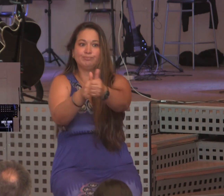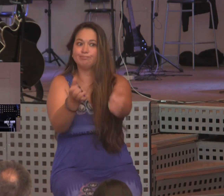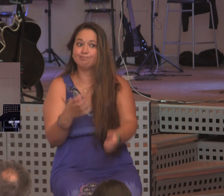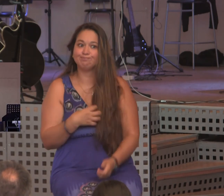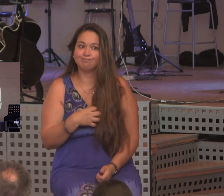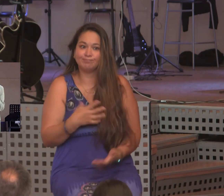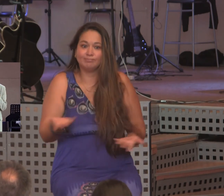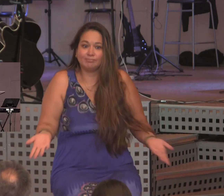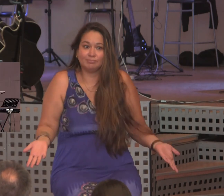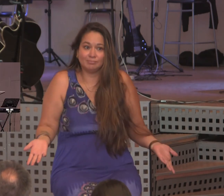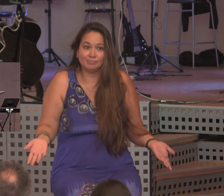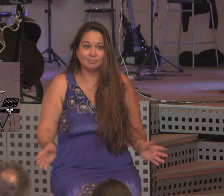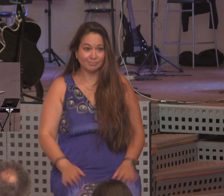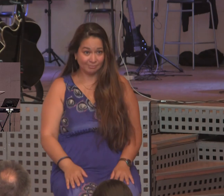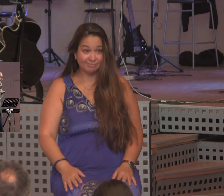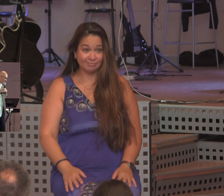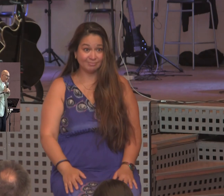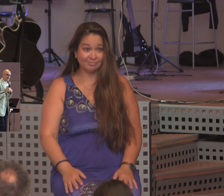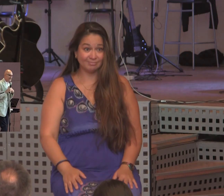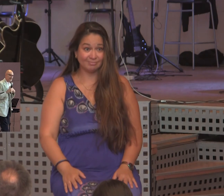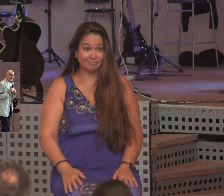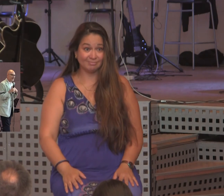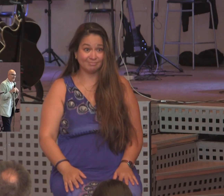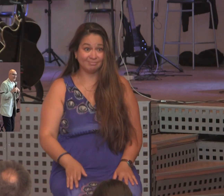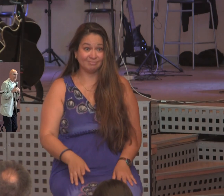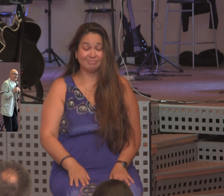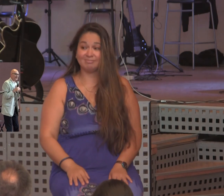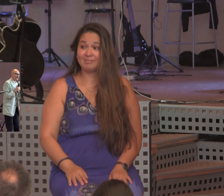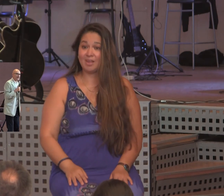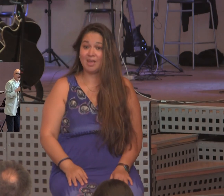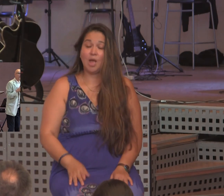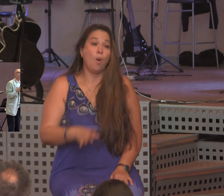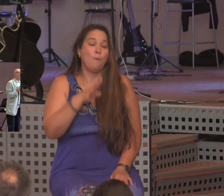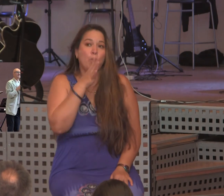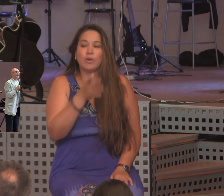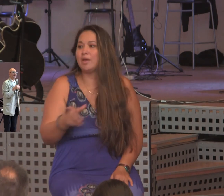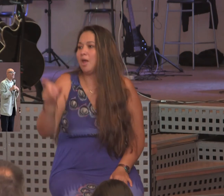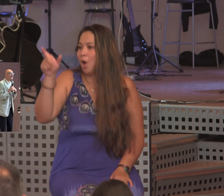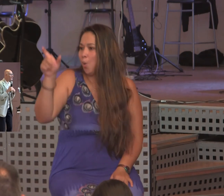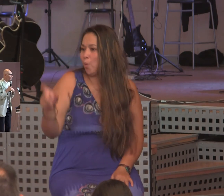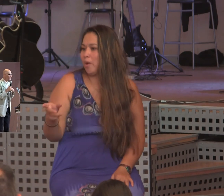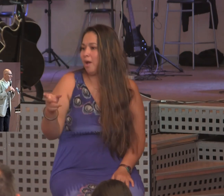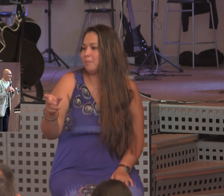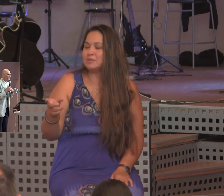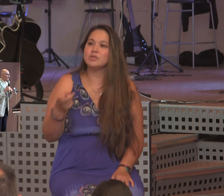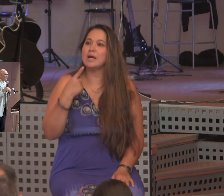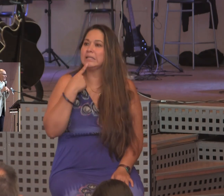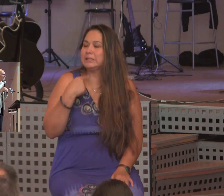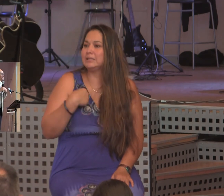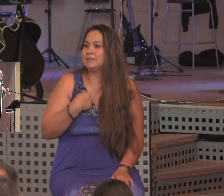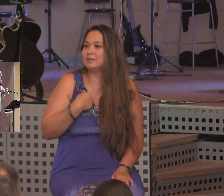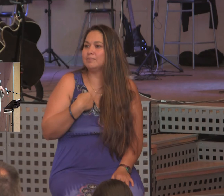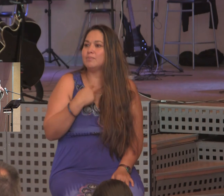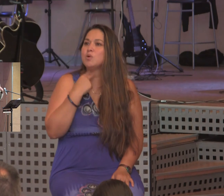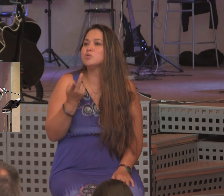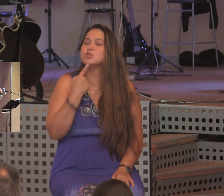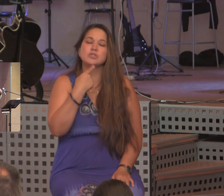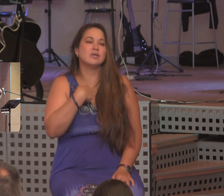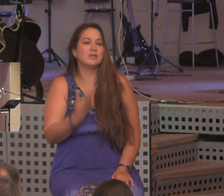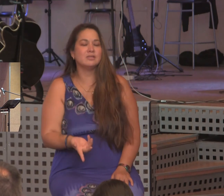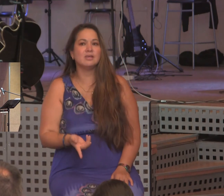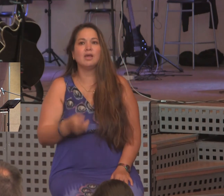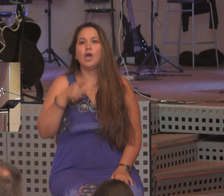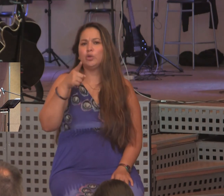Esa voz que me va a decir, Pablo Antonio, no creas que tú eres tan rápido que puedes